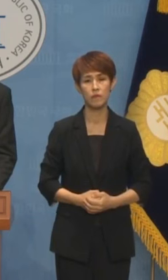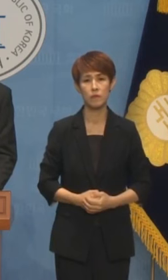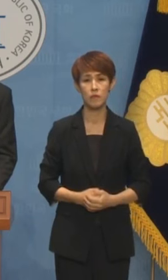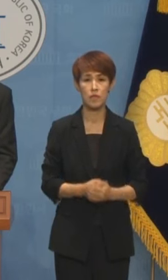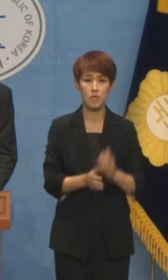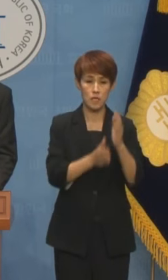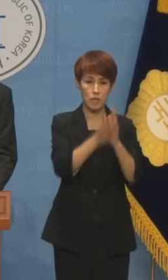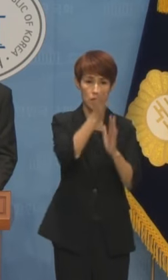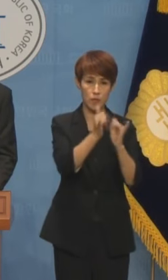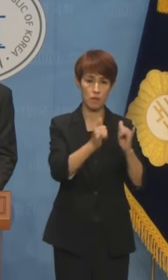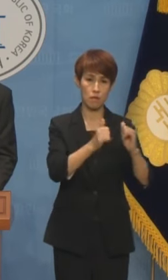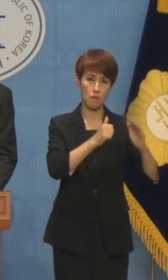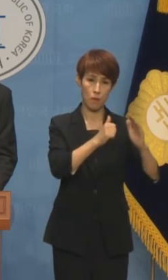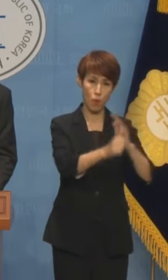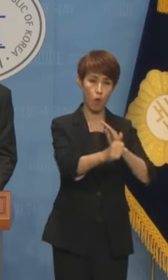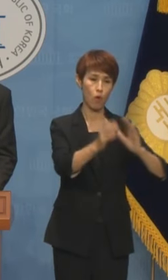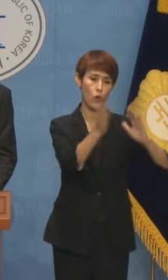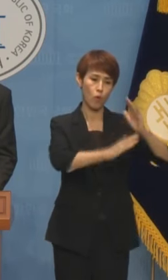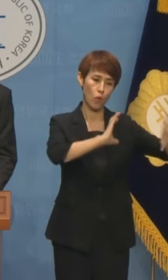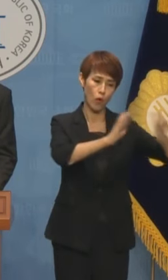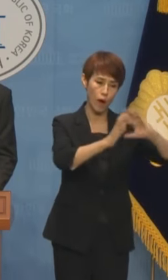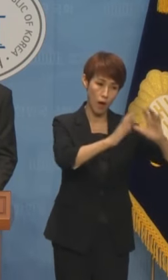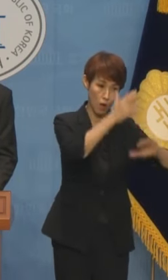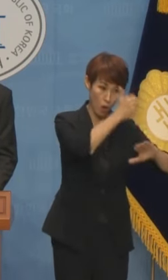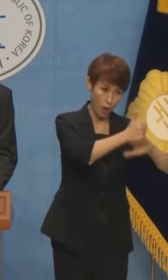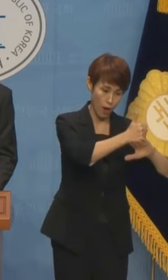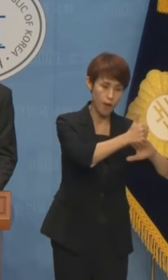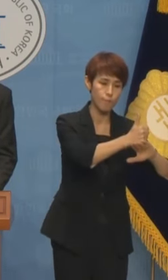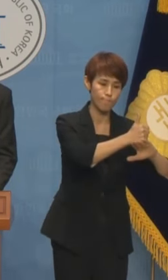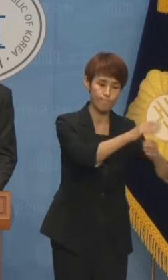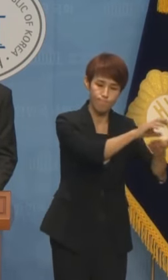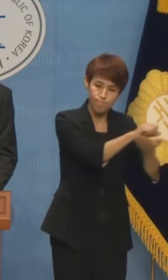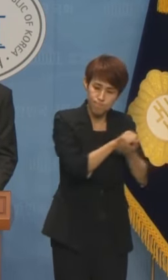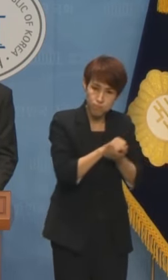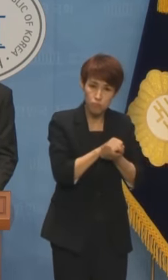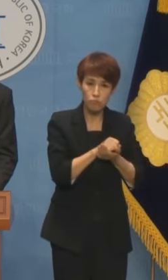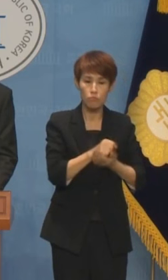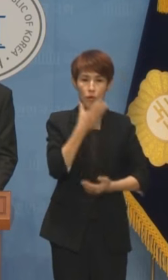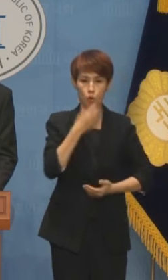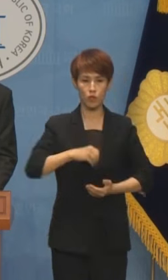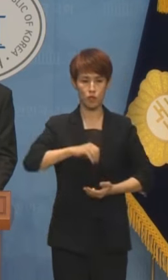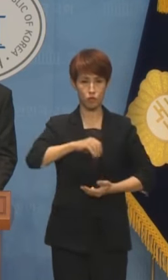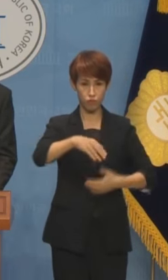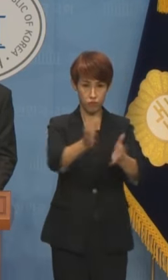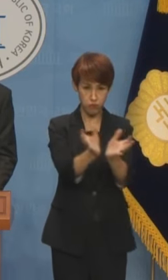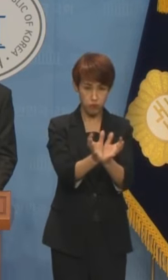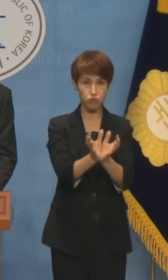시민대표 공론화 결과를 존중하며 복지부, 여당과 막판 합의에 노력하던